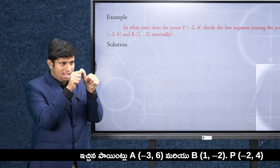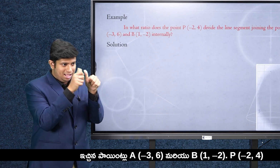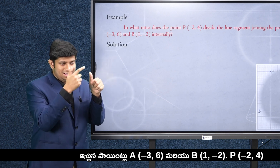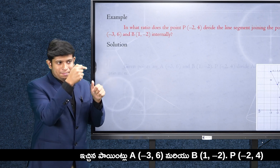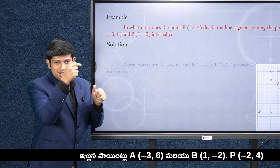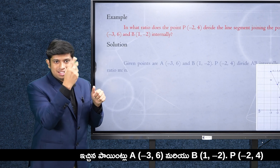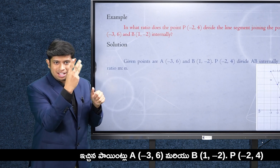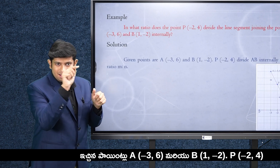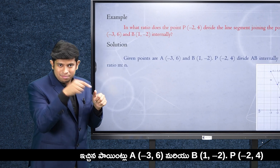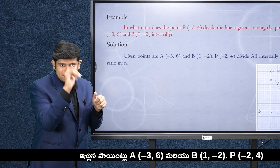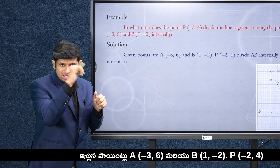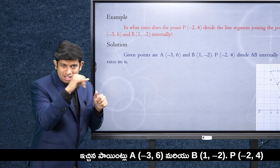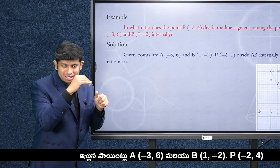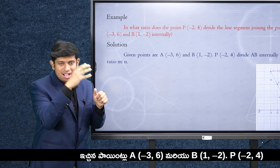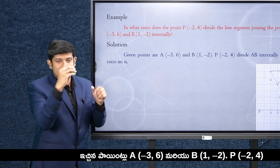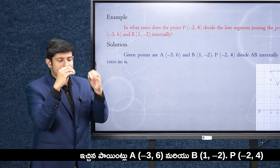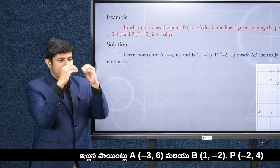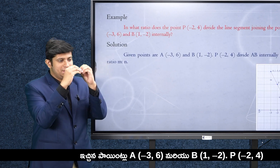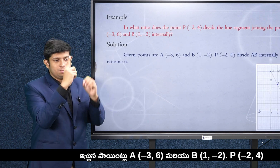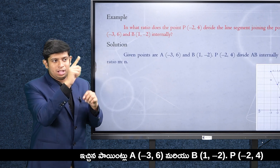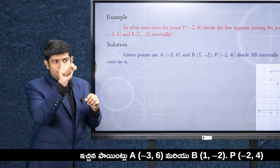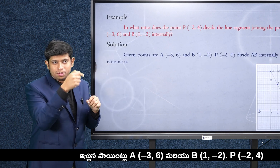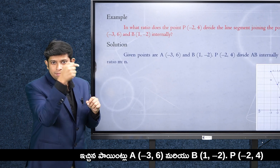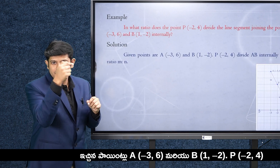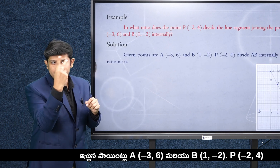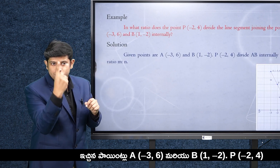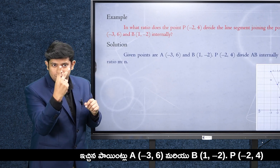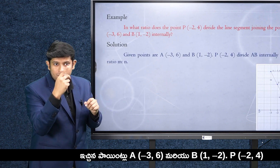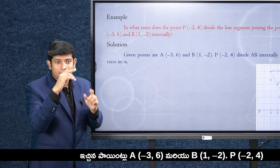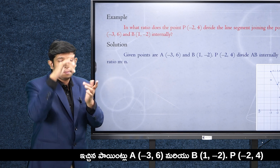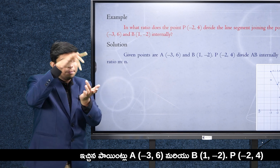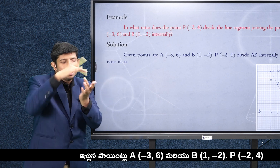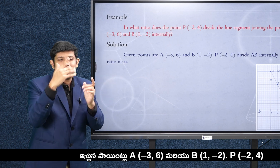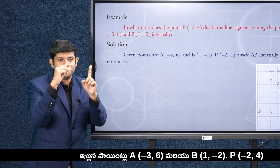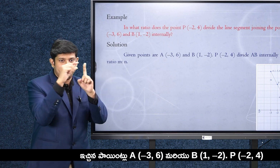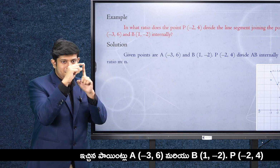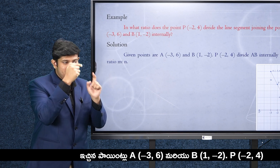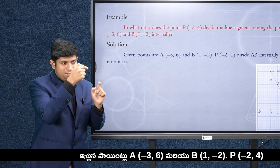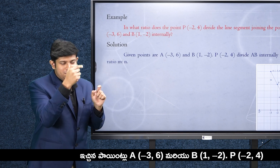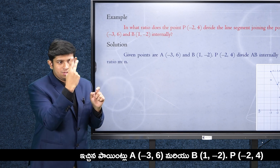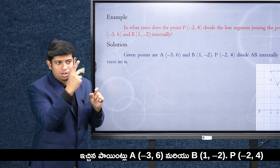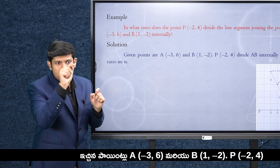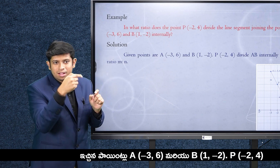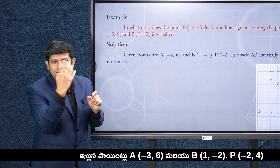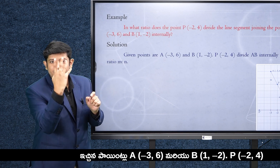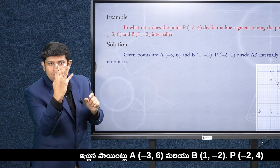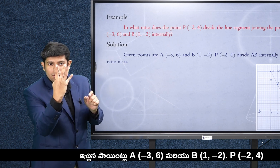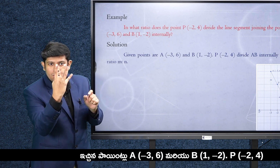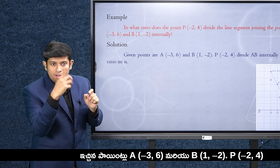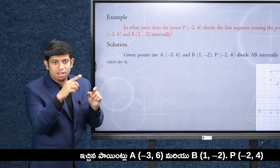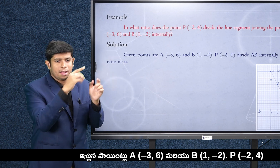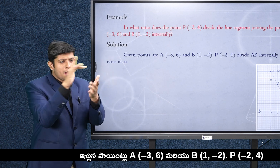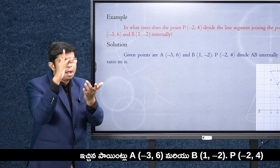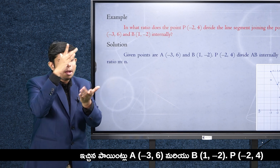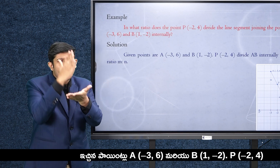a -3 6 మరియు బి 1 -2 p -2